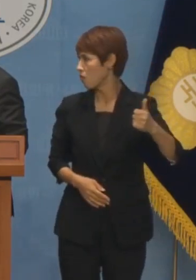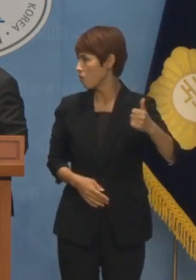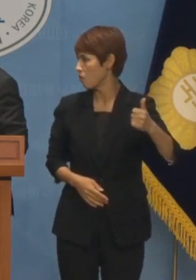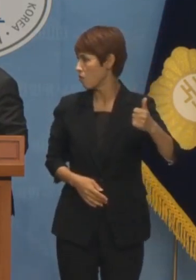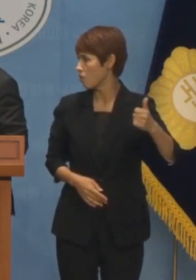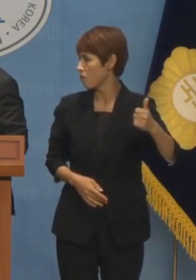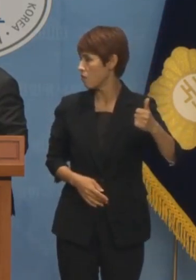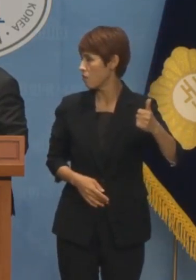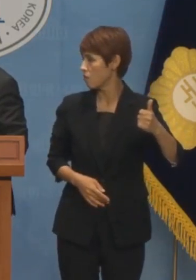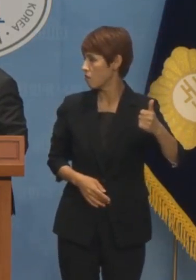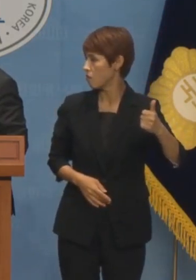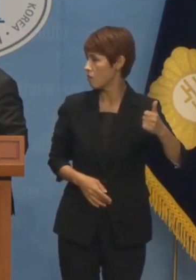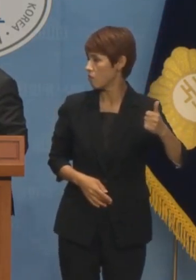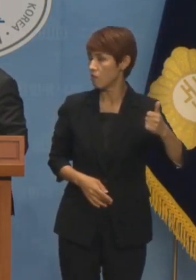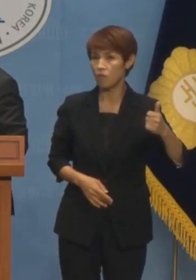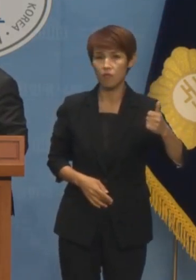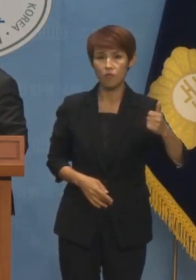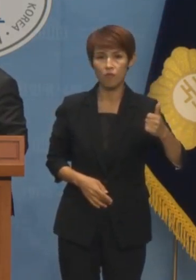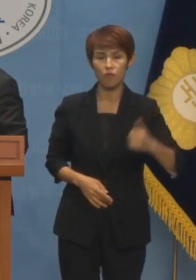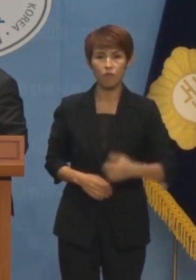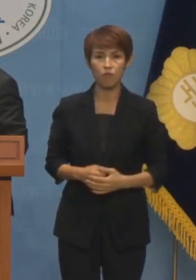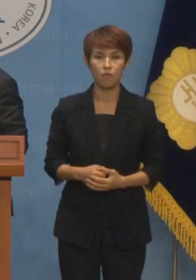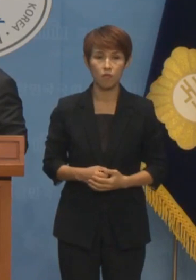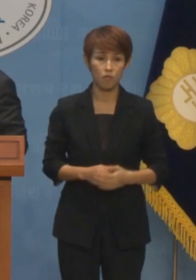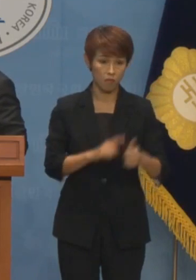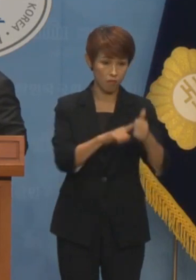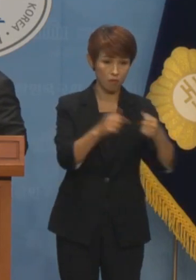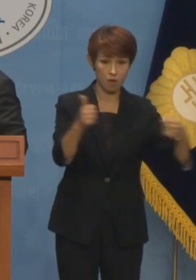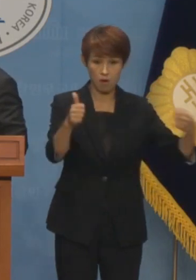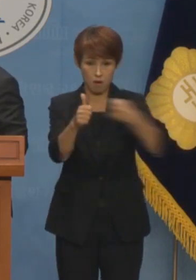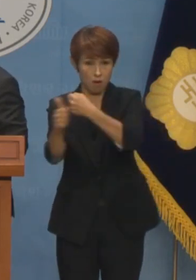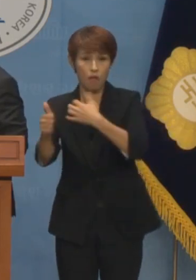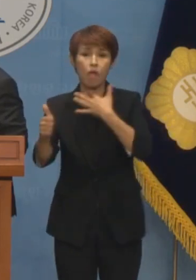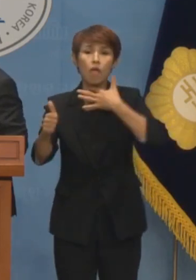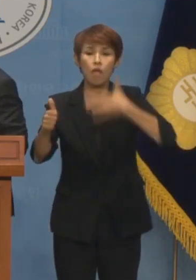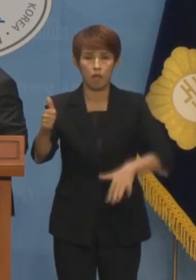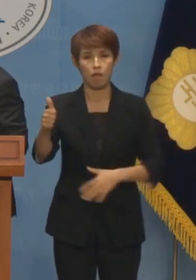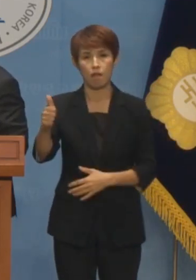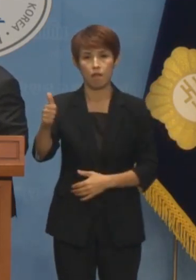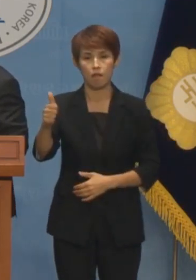폭행을 먼저 도발한 적이 없습니다. 킬문 씨는.